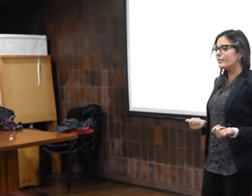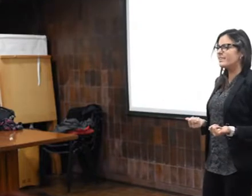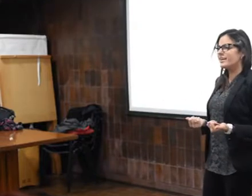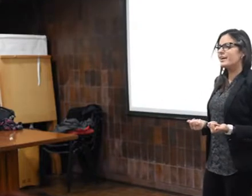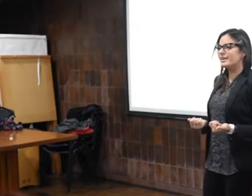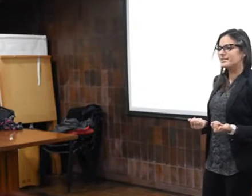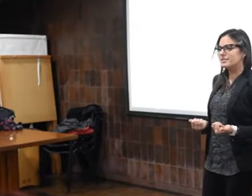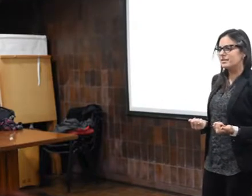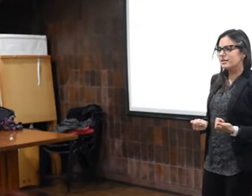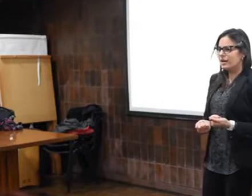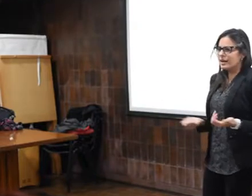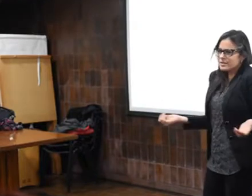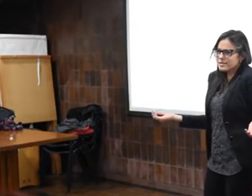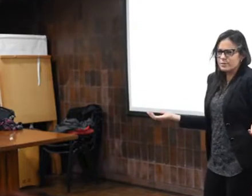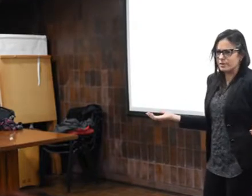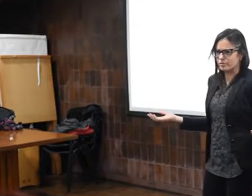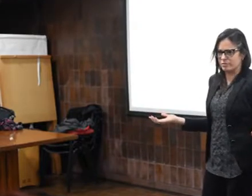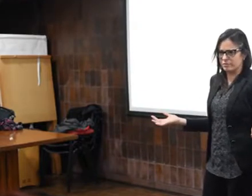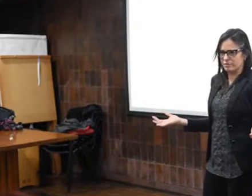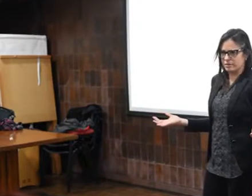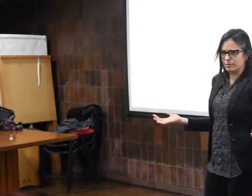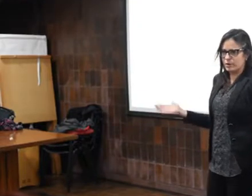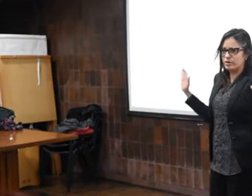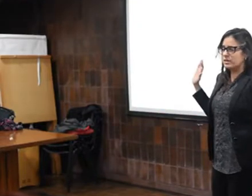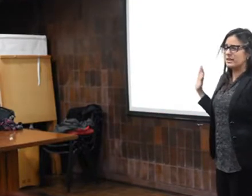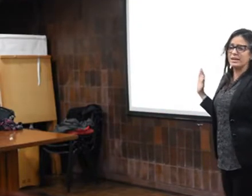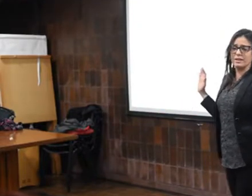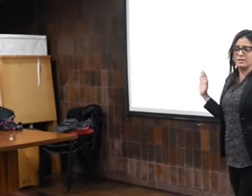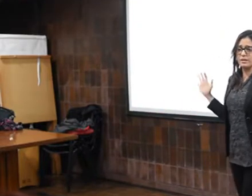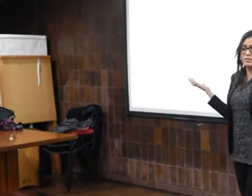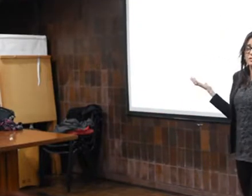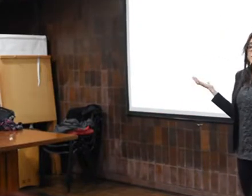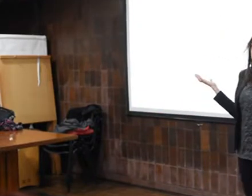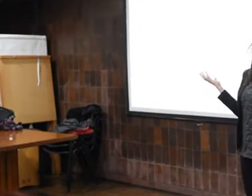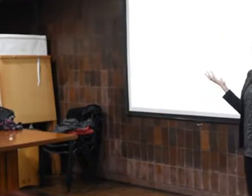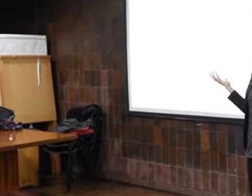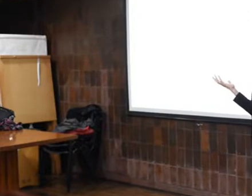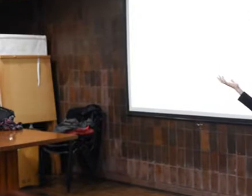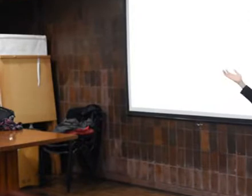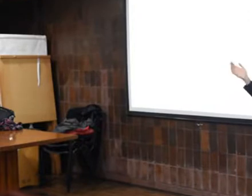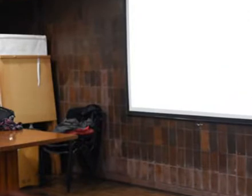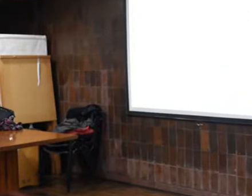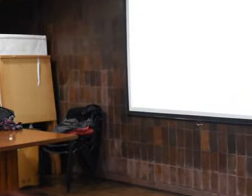pero tiene 20 legales al decir de eso porque no tenía nada